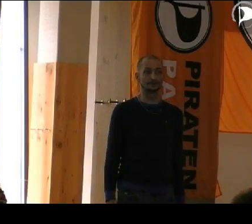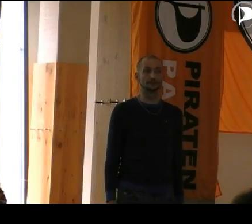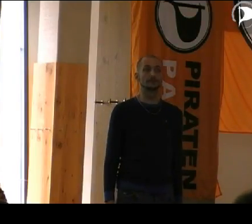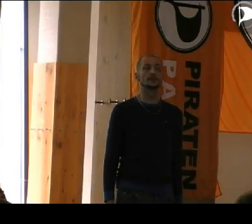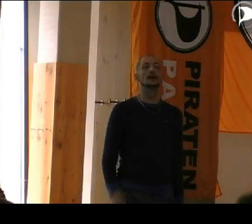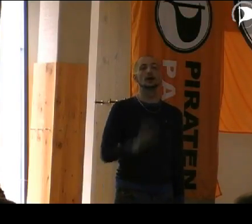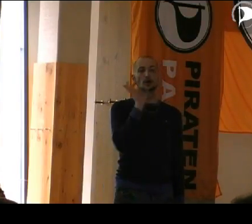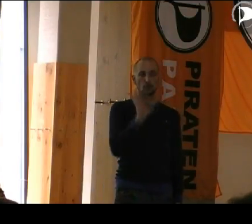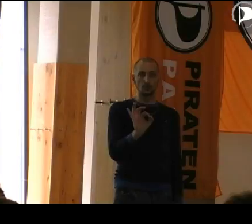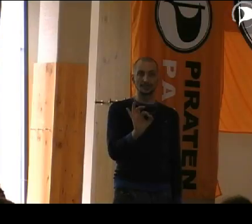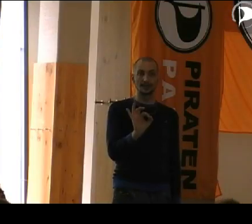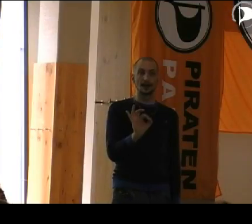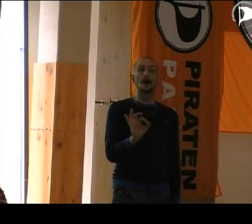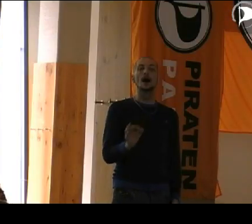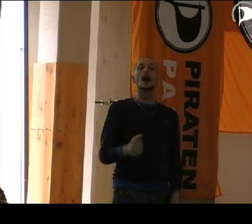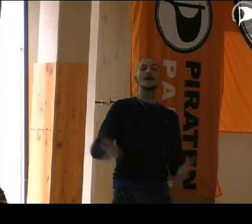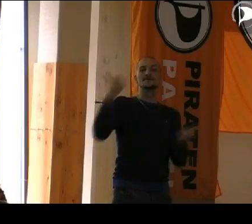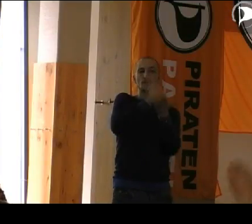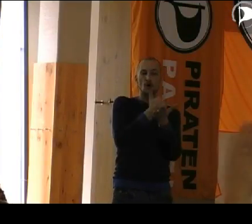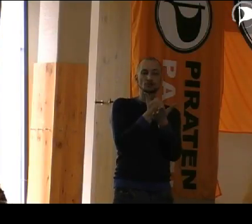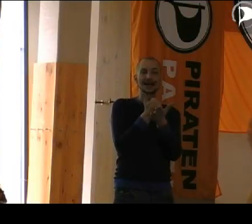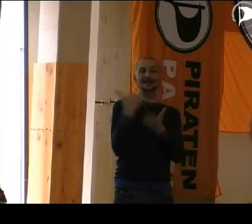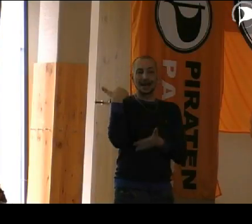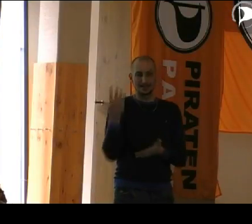damit ist ein gutes gefühl